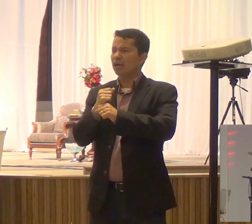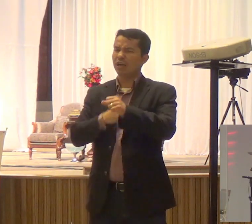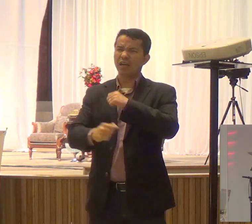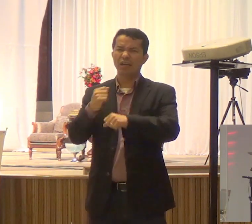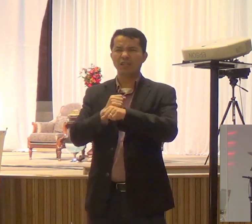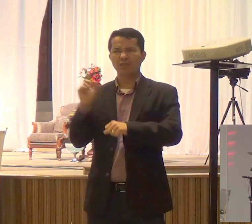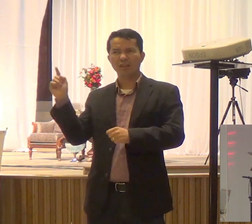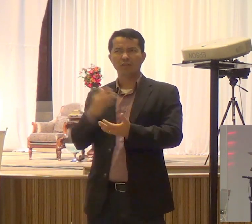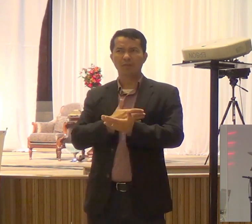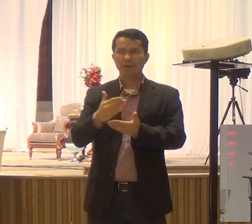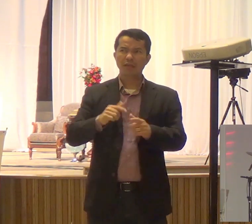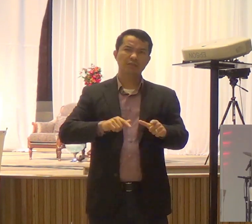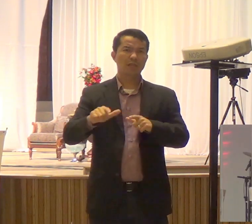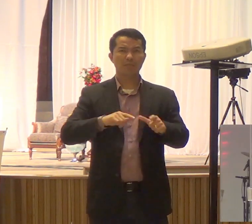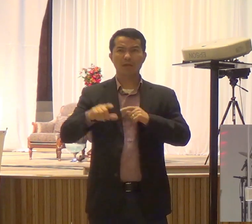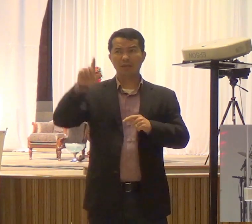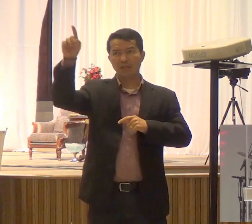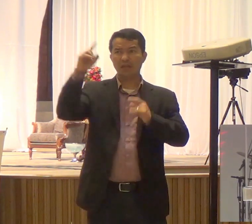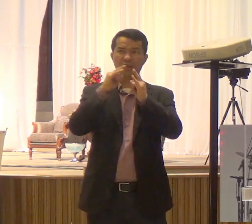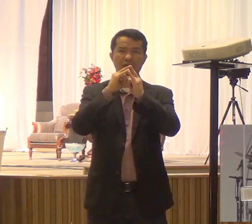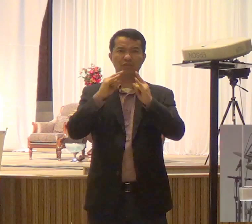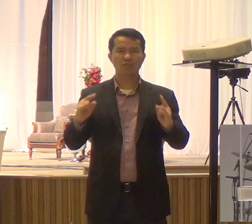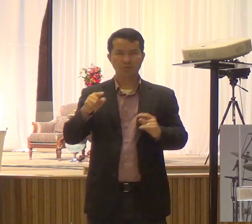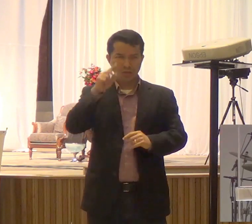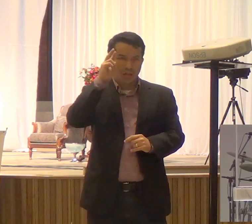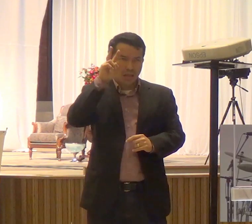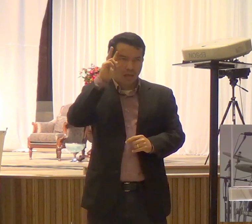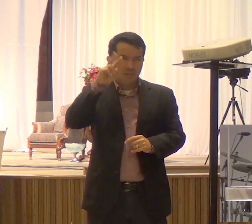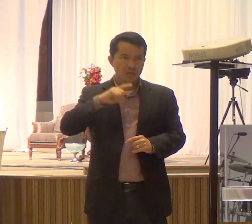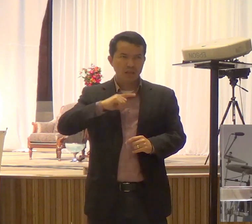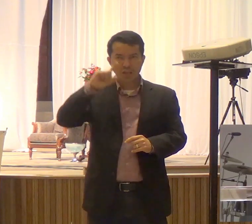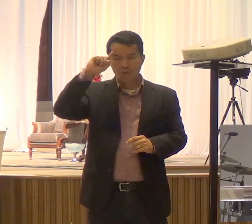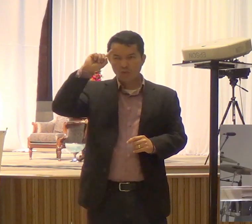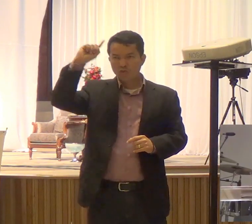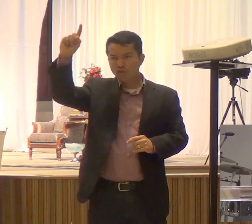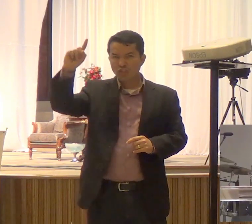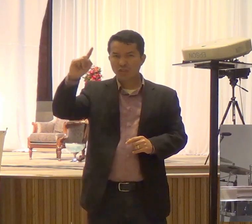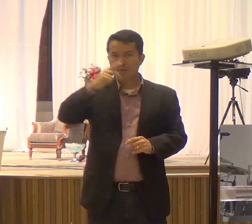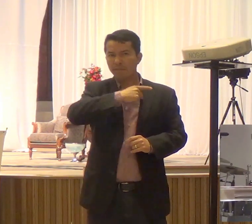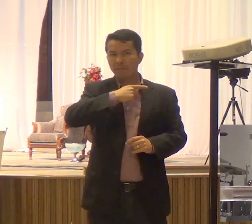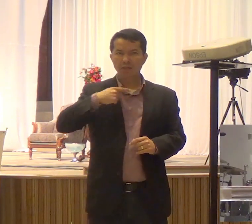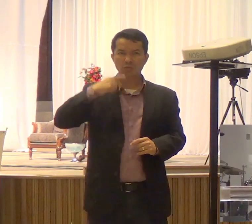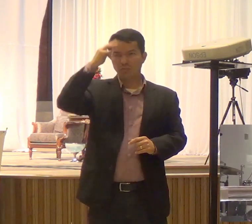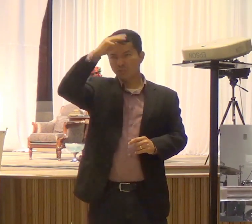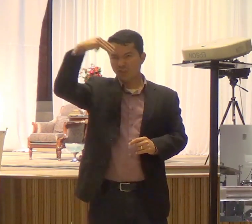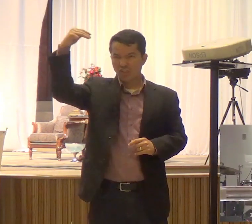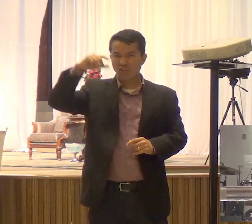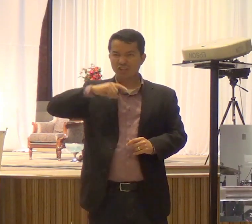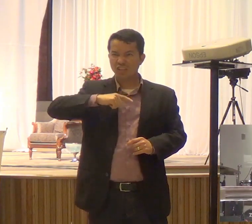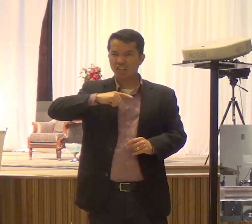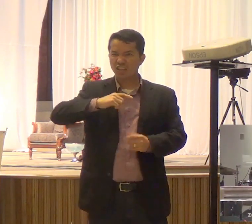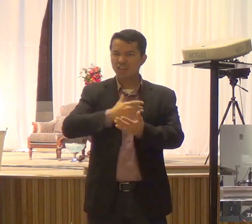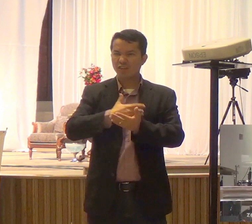começando no ministério, contou para a gente até lá no retiro. Quem lembra quando o Michel derramou um negócio de farinha na